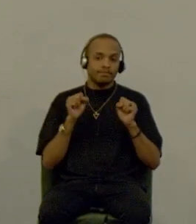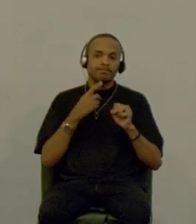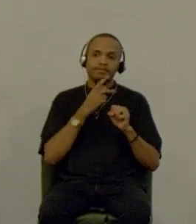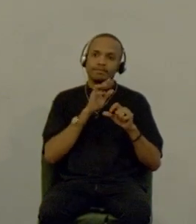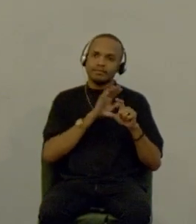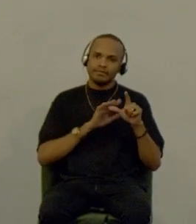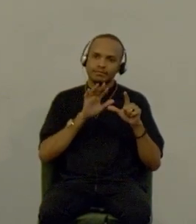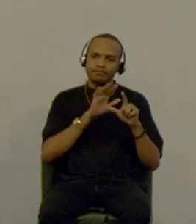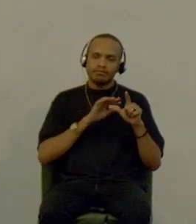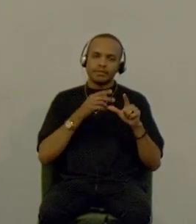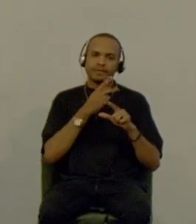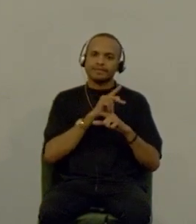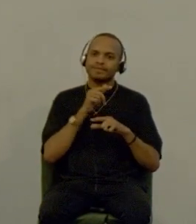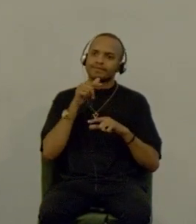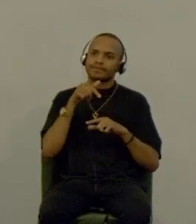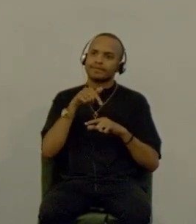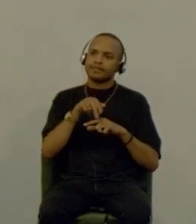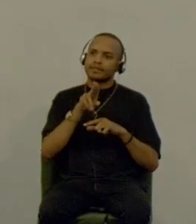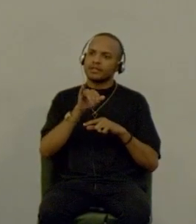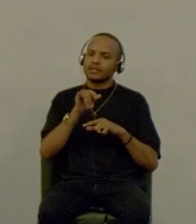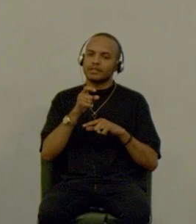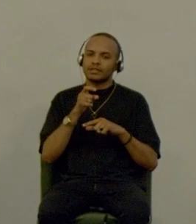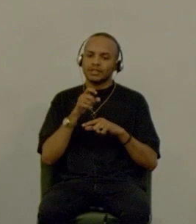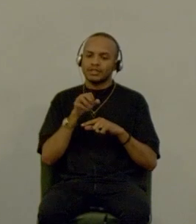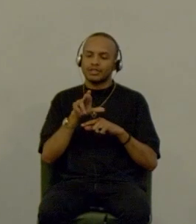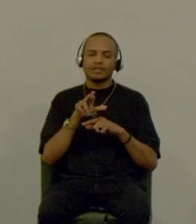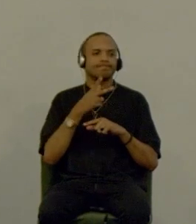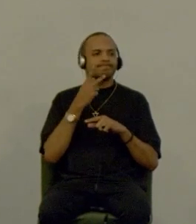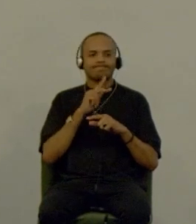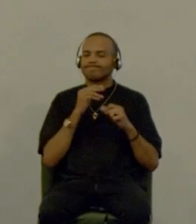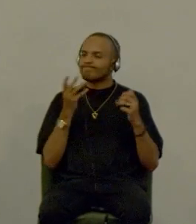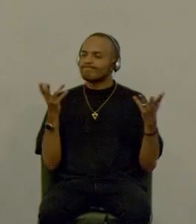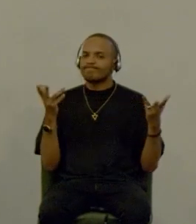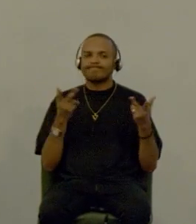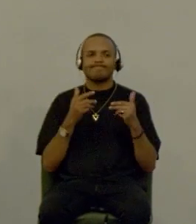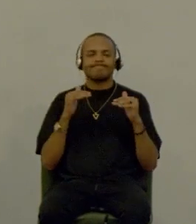un extraordinaire polymathe, comme on disait à l'époque, c'est-à-dire savant,